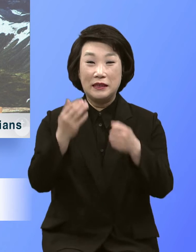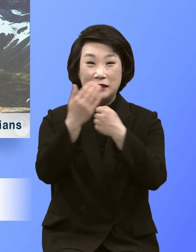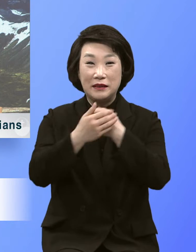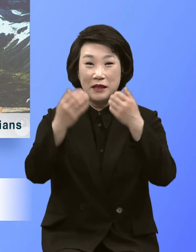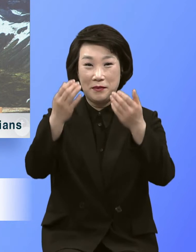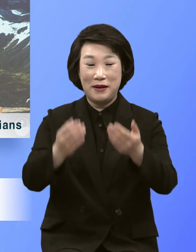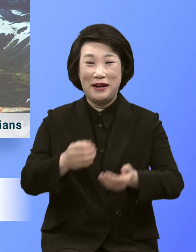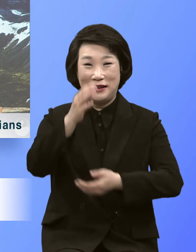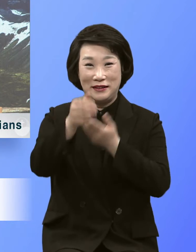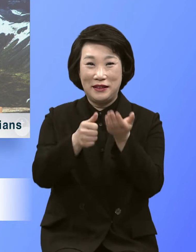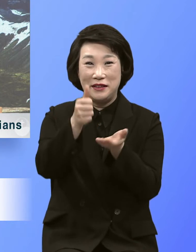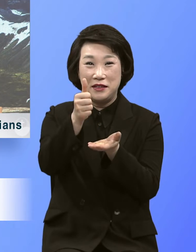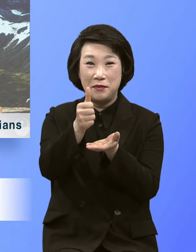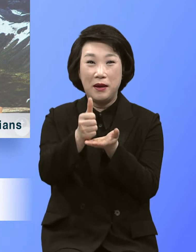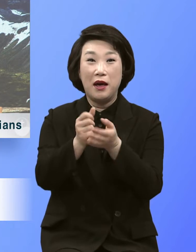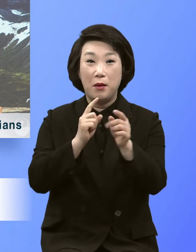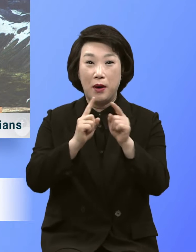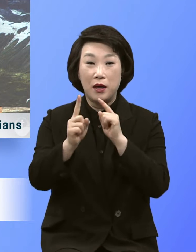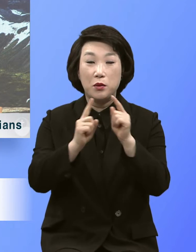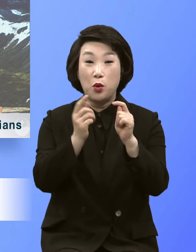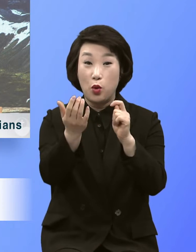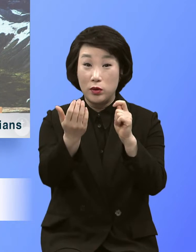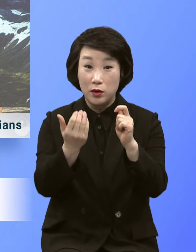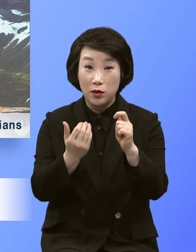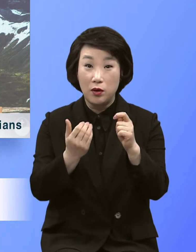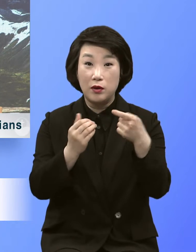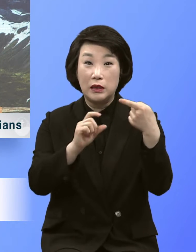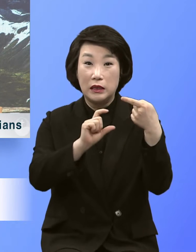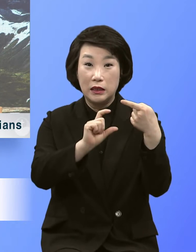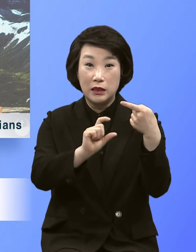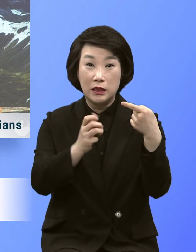고린도전서 1장 18절로